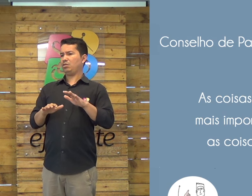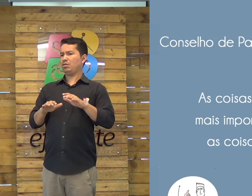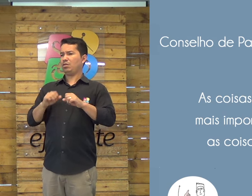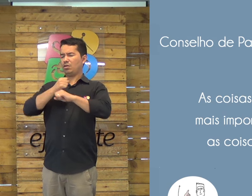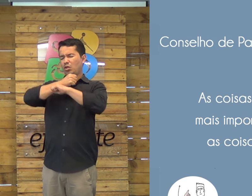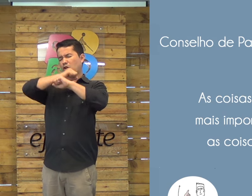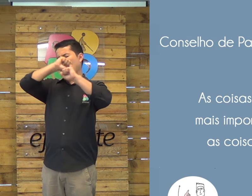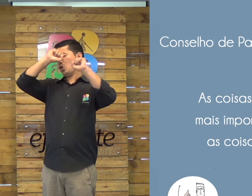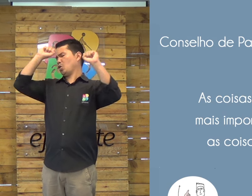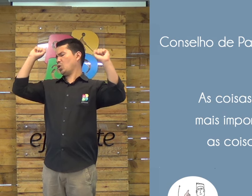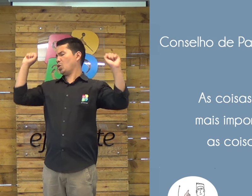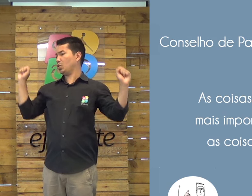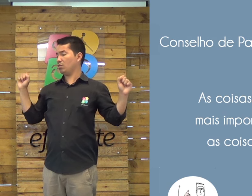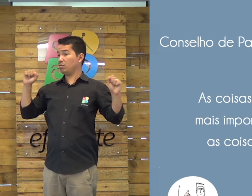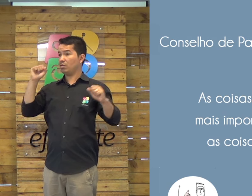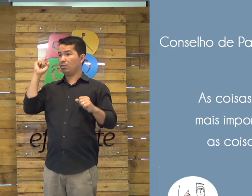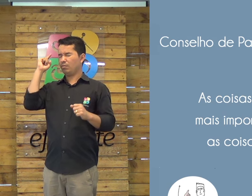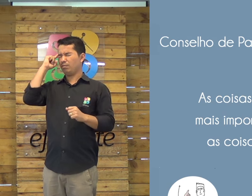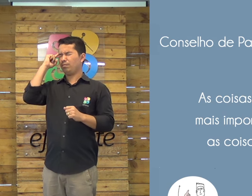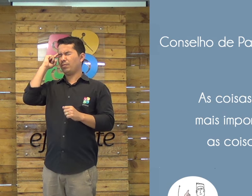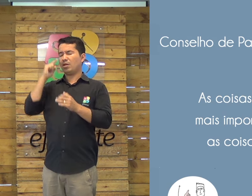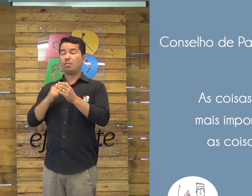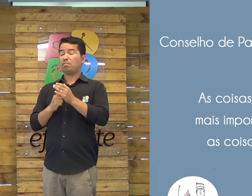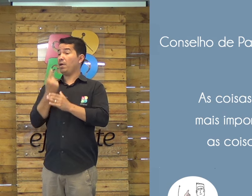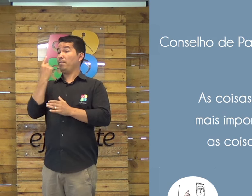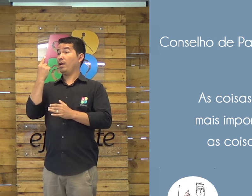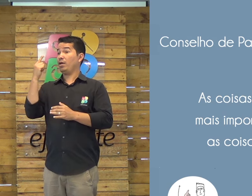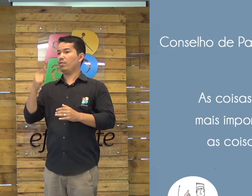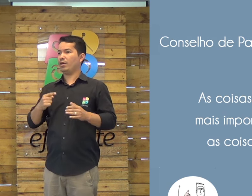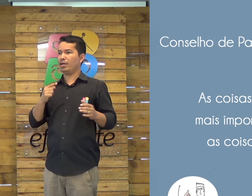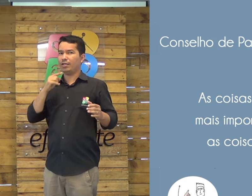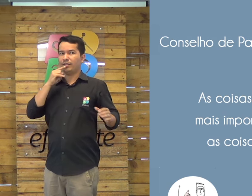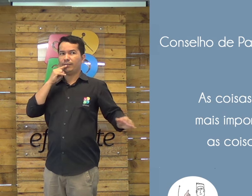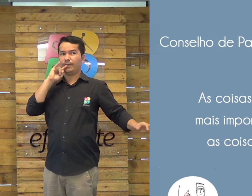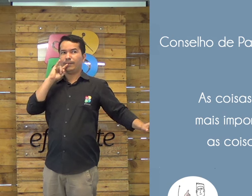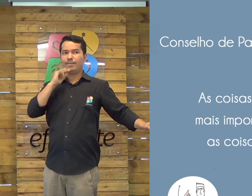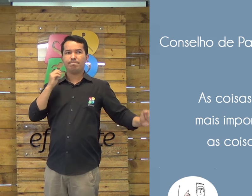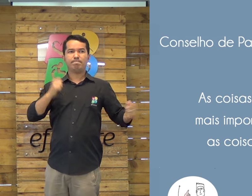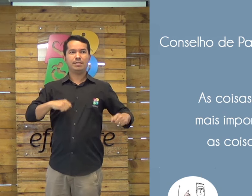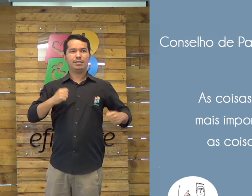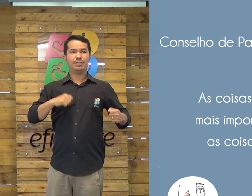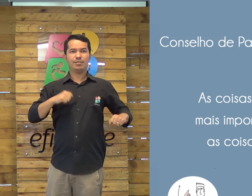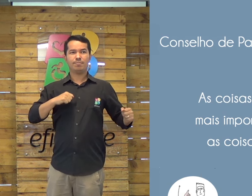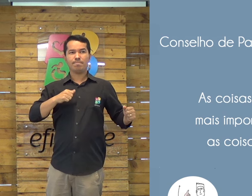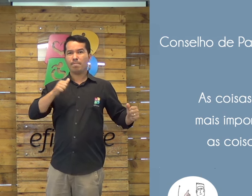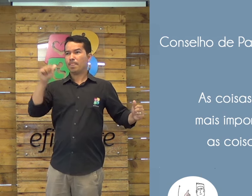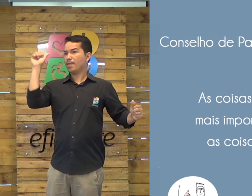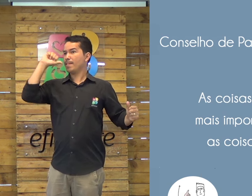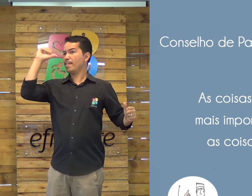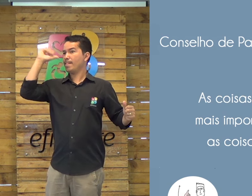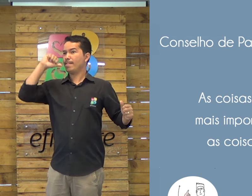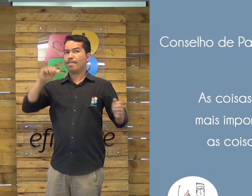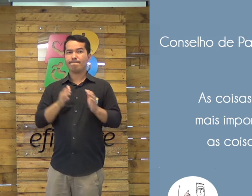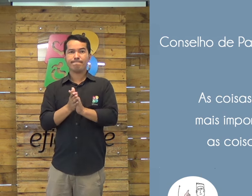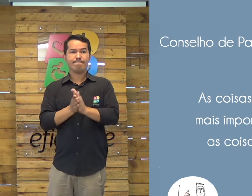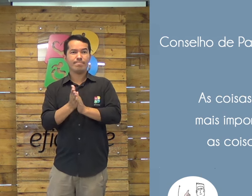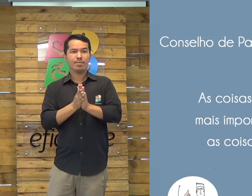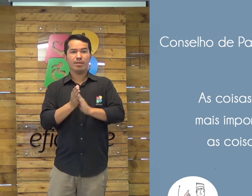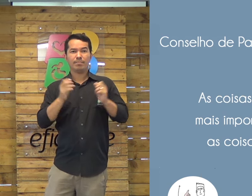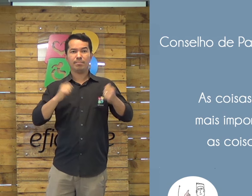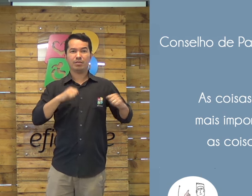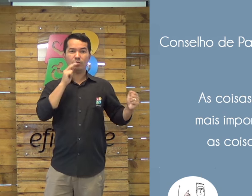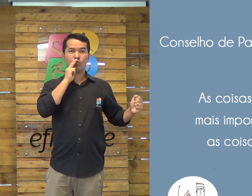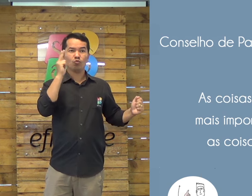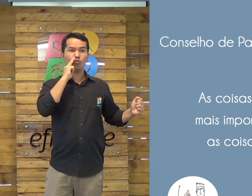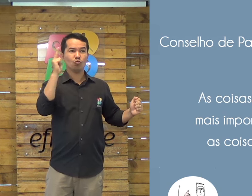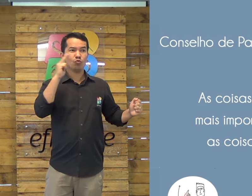sei, às vezes você acorda de manhã, ou você pensa em beber. Não, preciso tomar